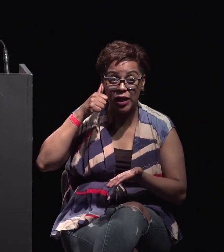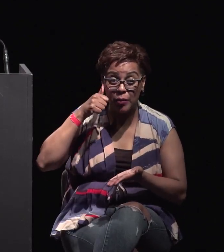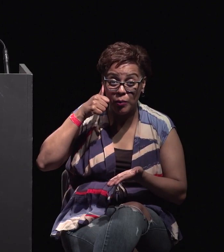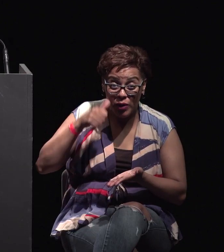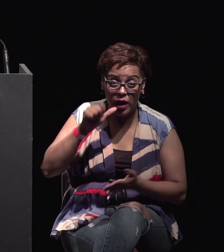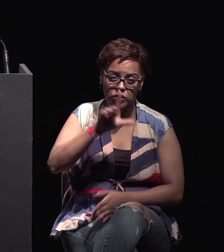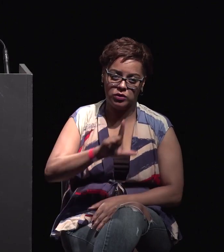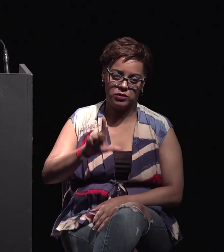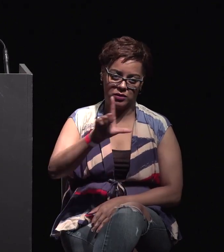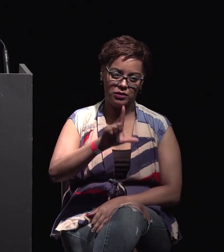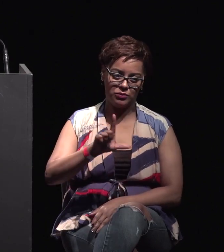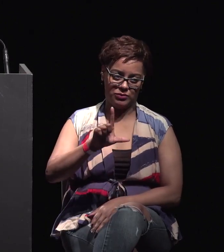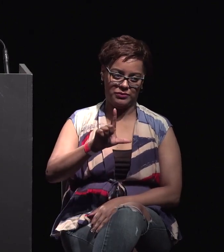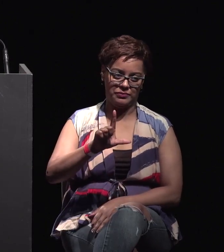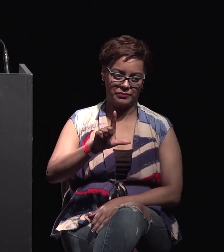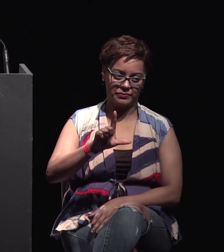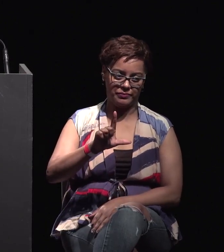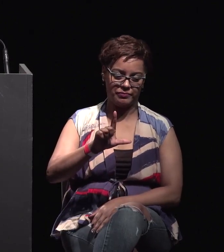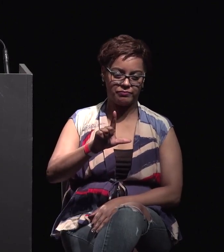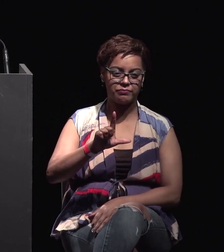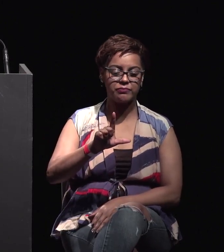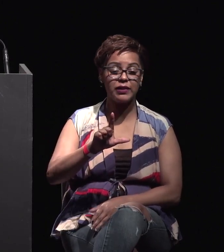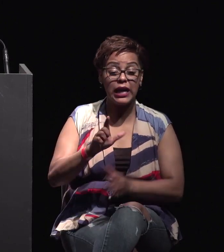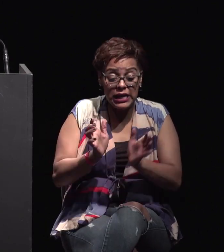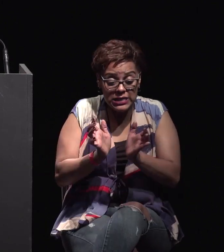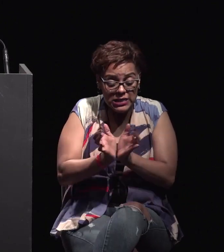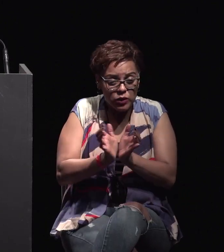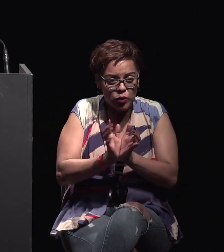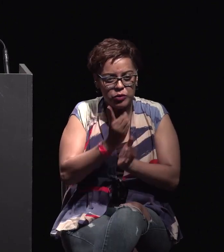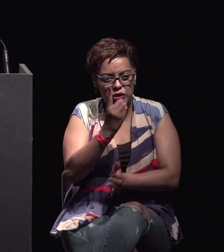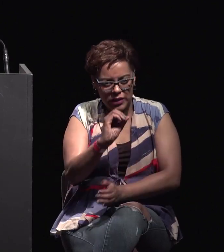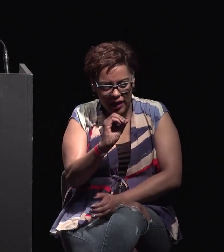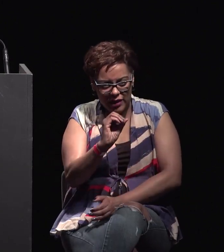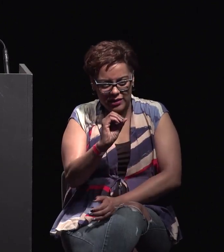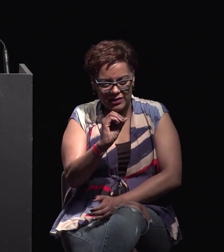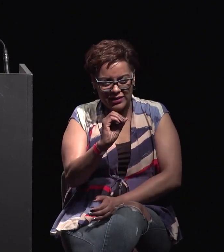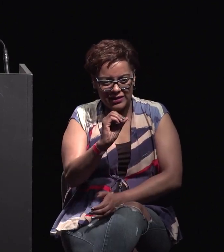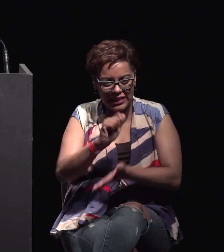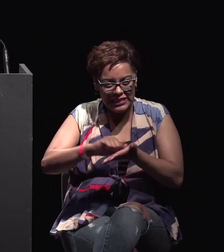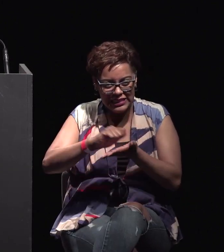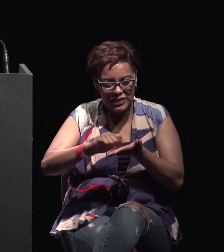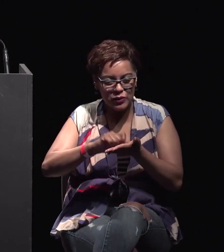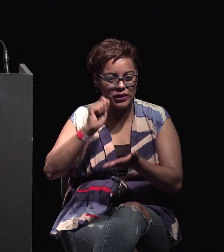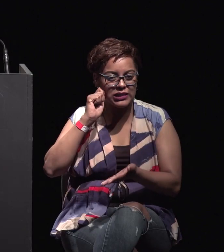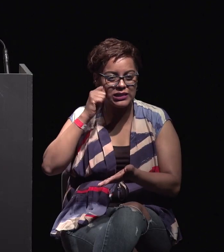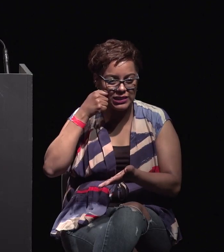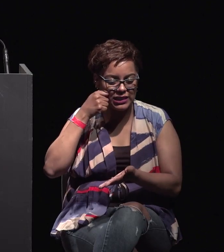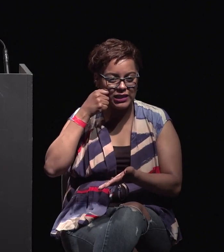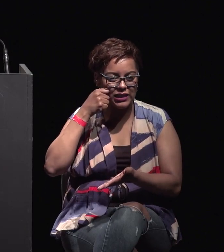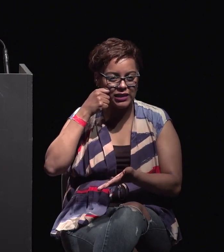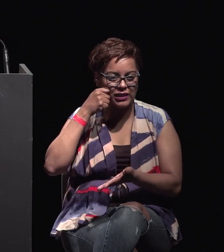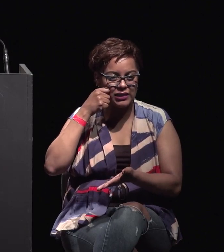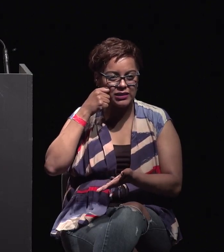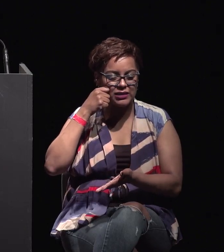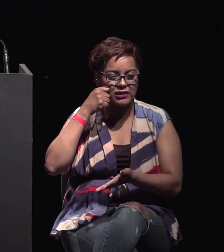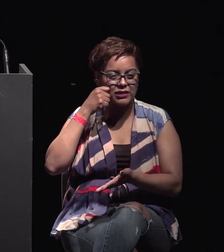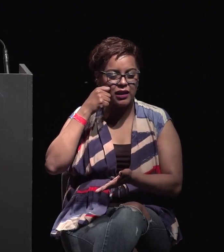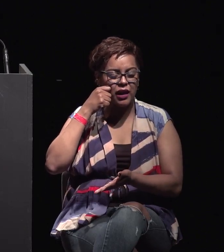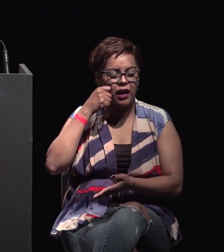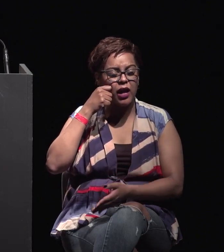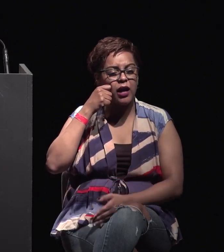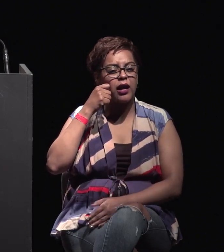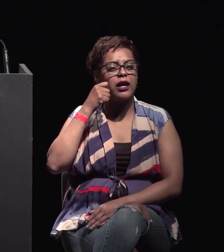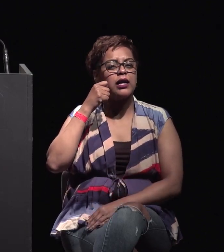A maior parte desse grupo de 10 escritoras negras logrou chegar a uma das